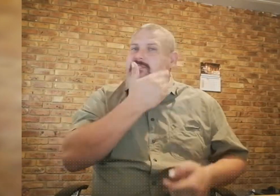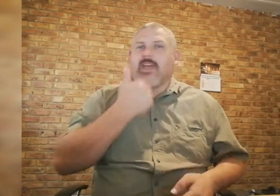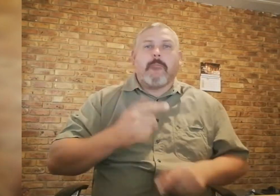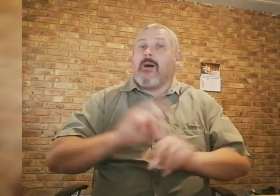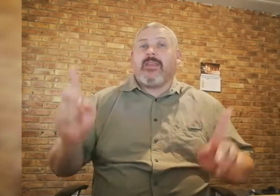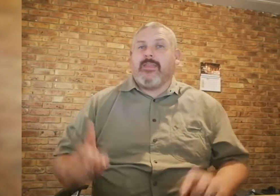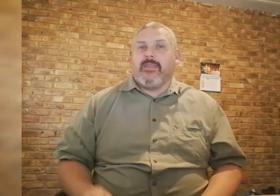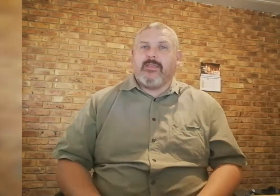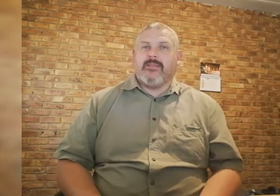afskeer, mag nie.